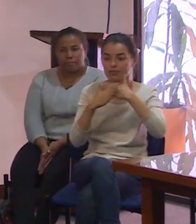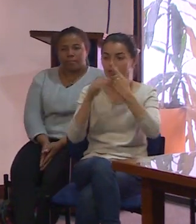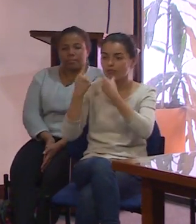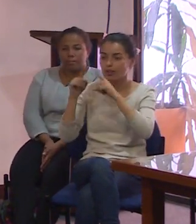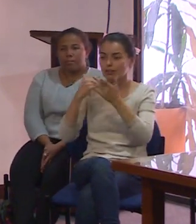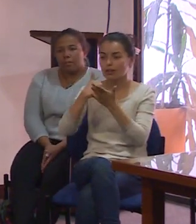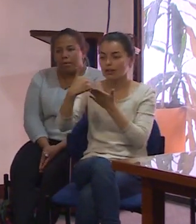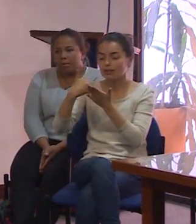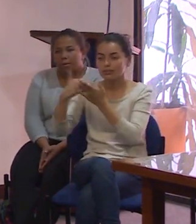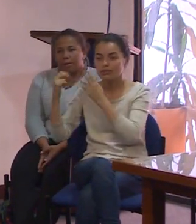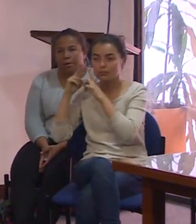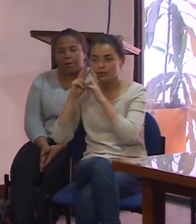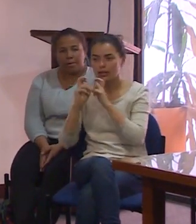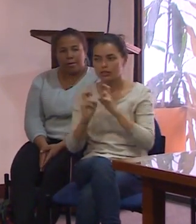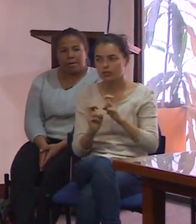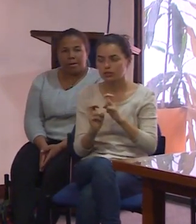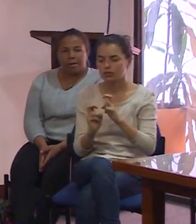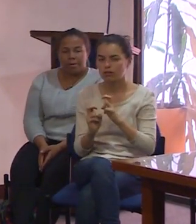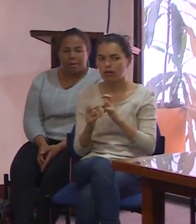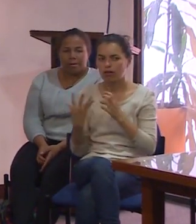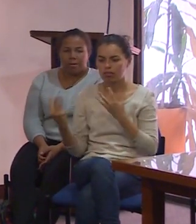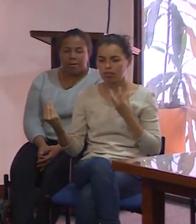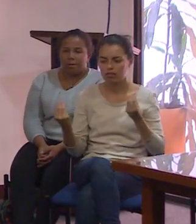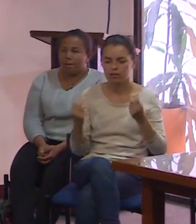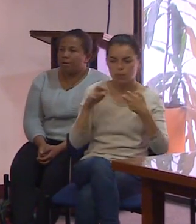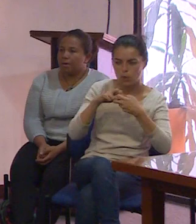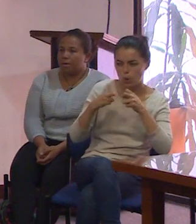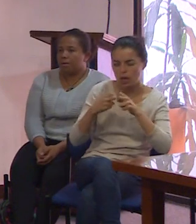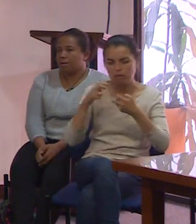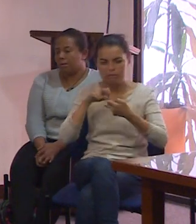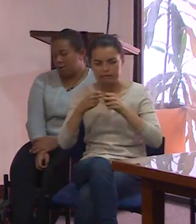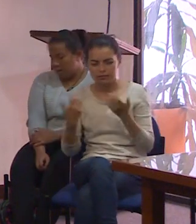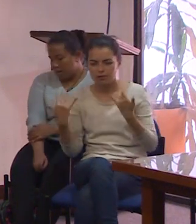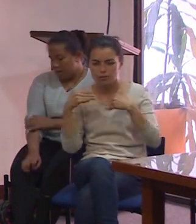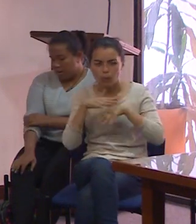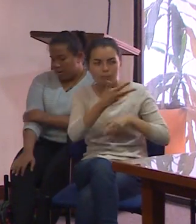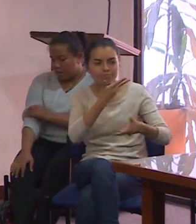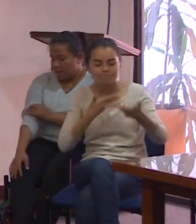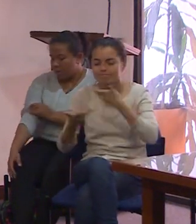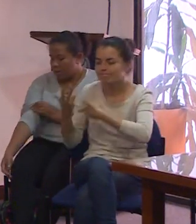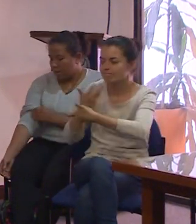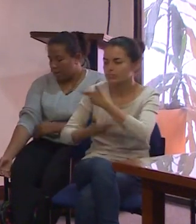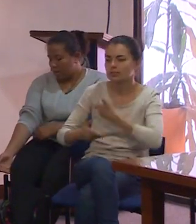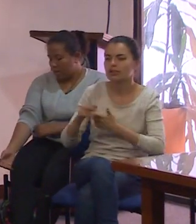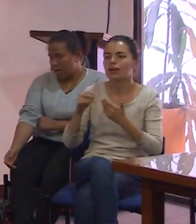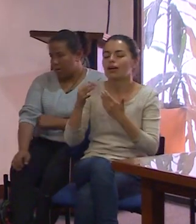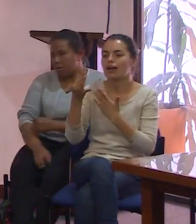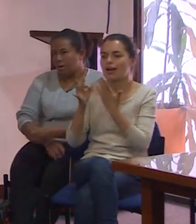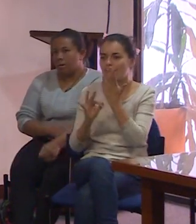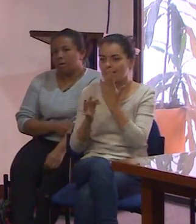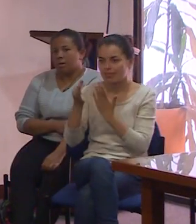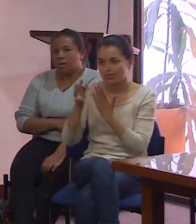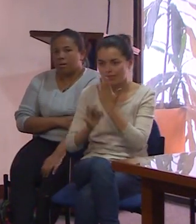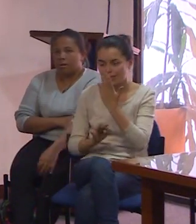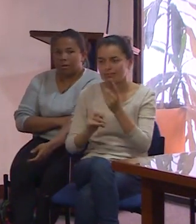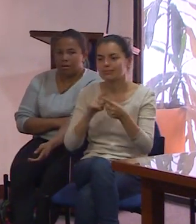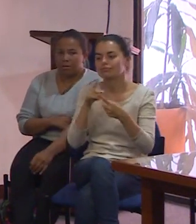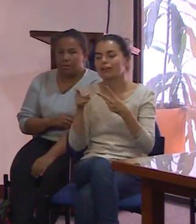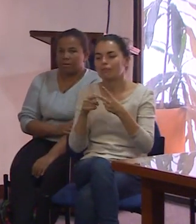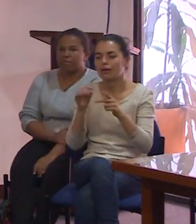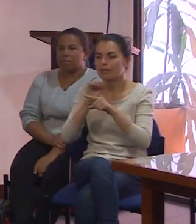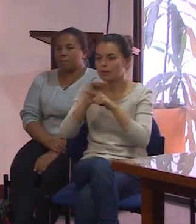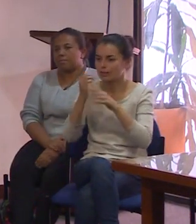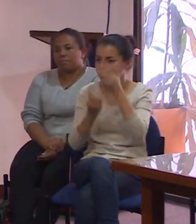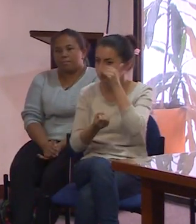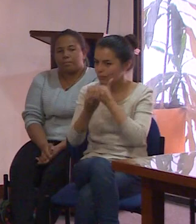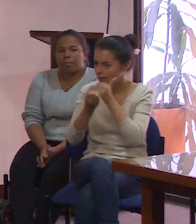investigación y realizar al interior de esas problemáticas, relacionándolas, trabajos de grado, prácticas